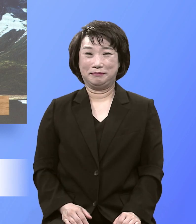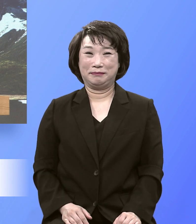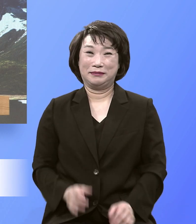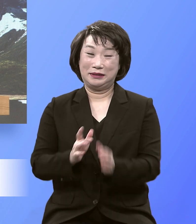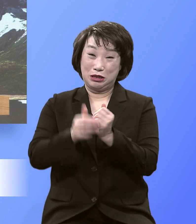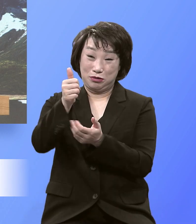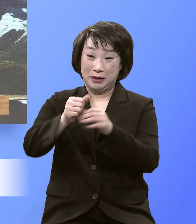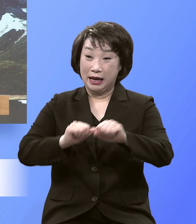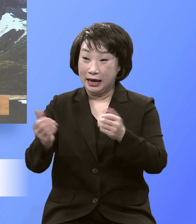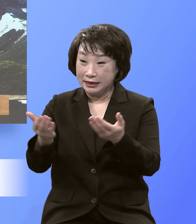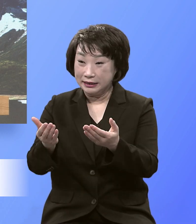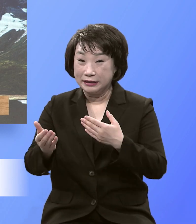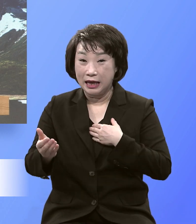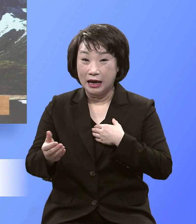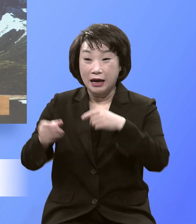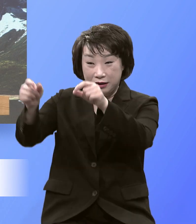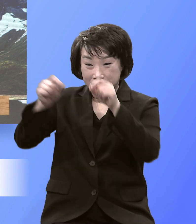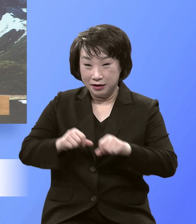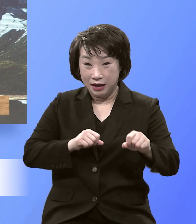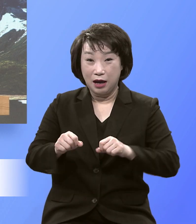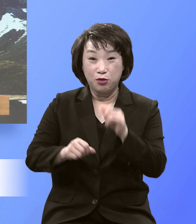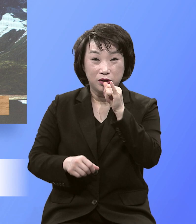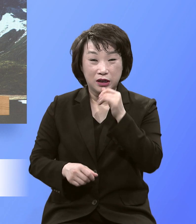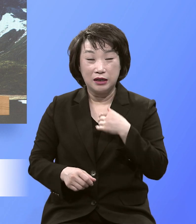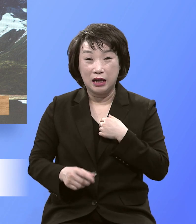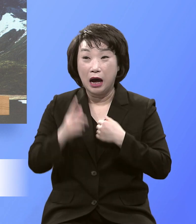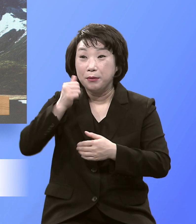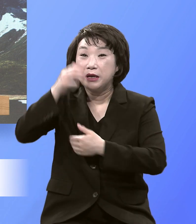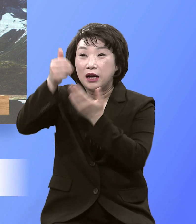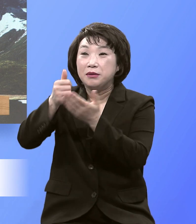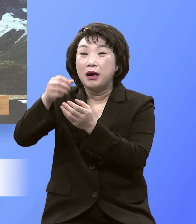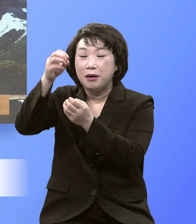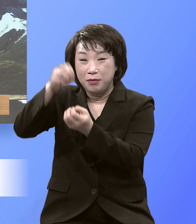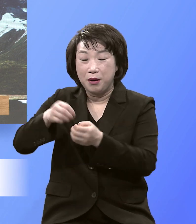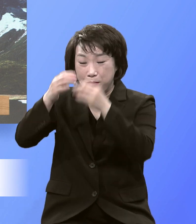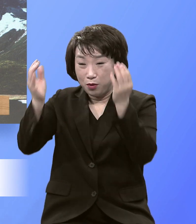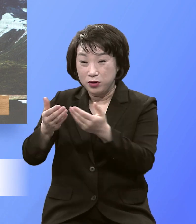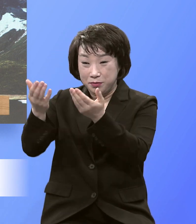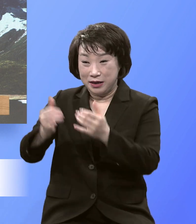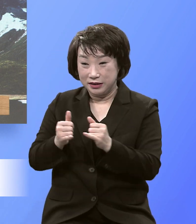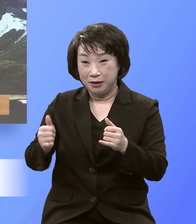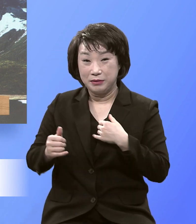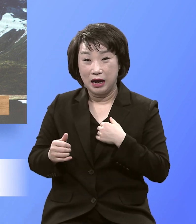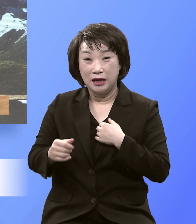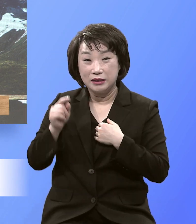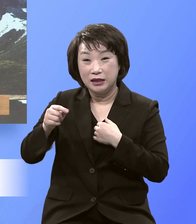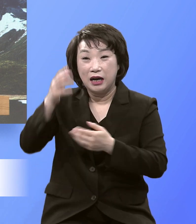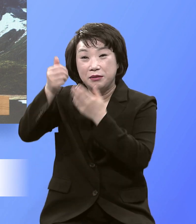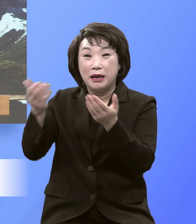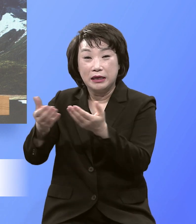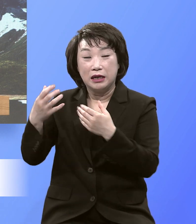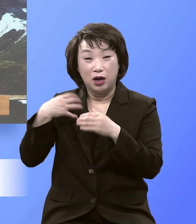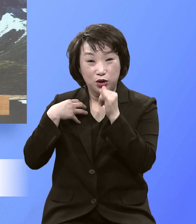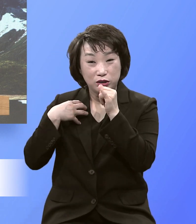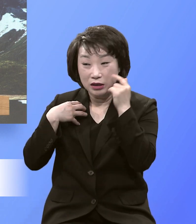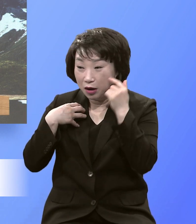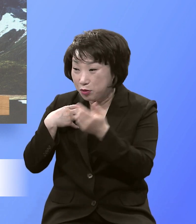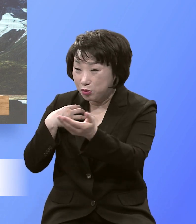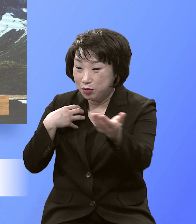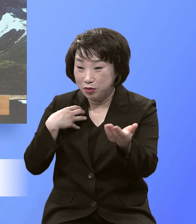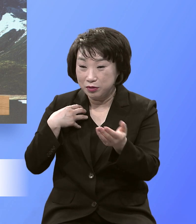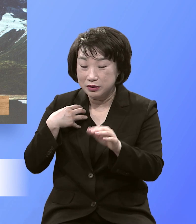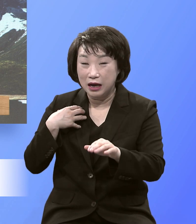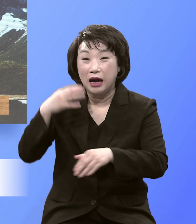예수가 하신 일을 하고 있으며 아버지의 상속자로서 상속의 일을 하고 있으며